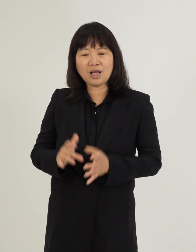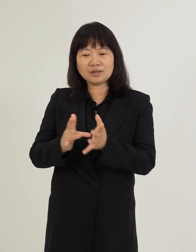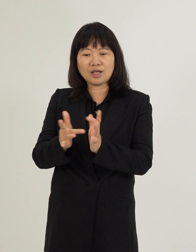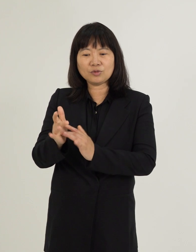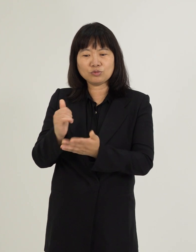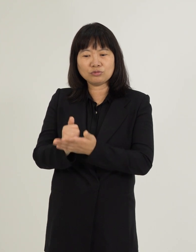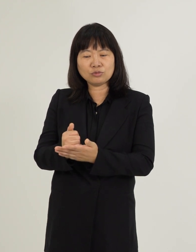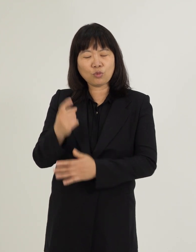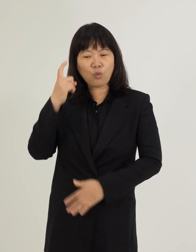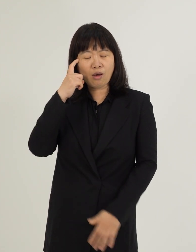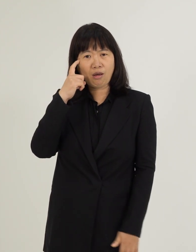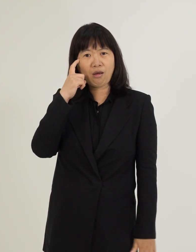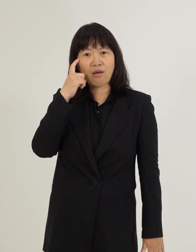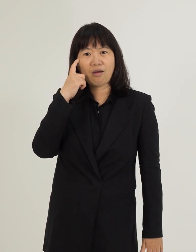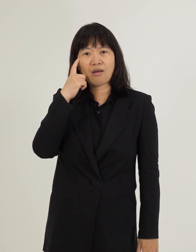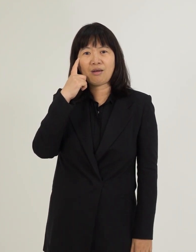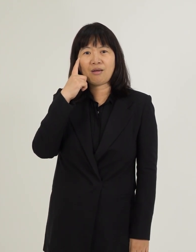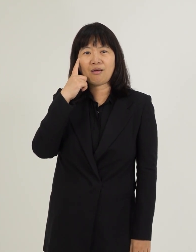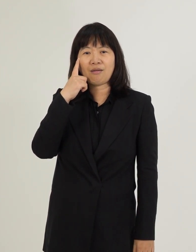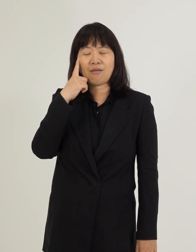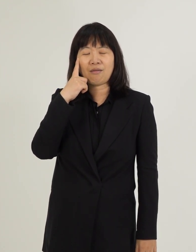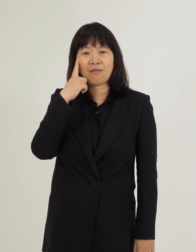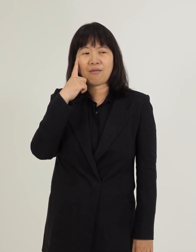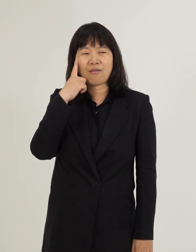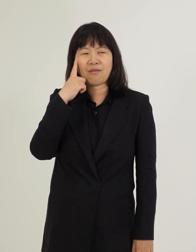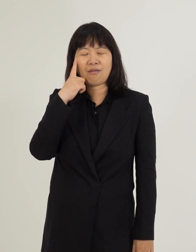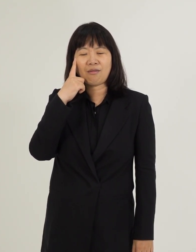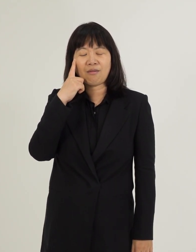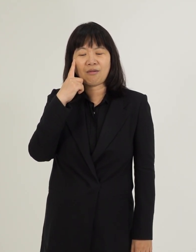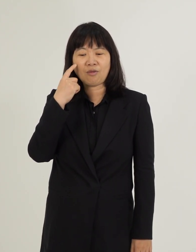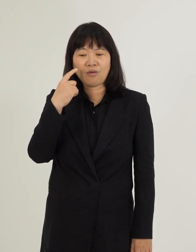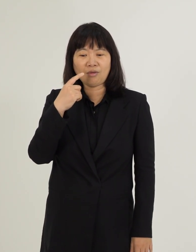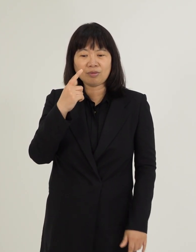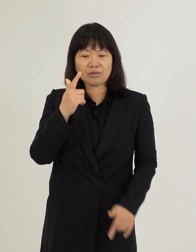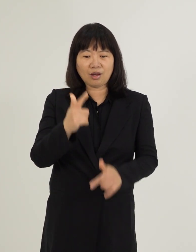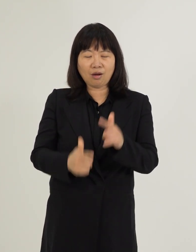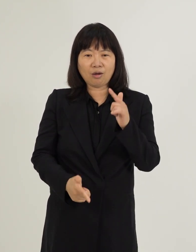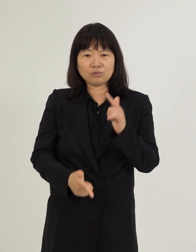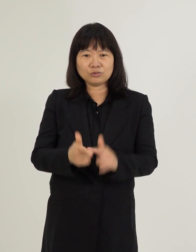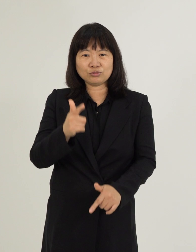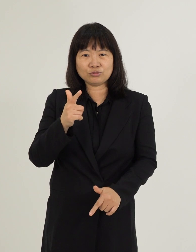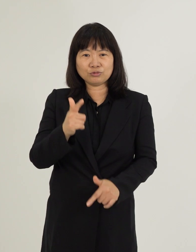예수님이 왜 그러시나? 이 정도 일 가지고 나무를